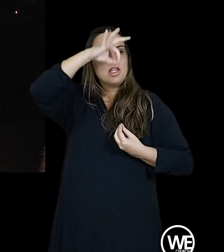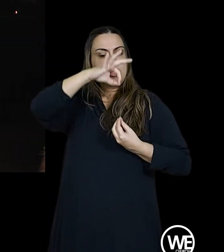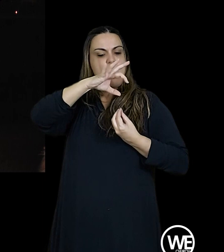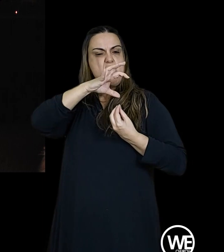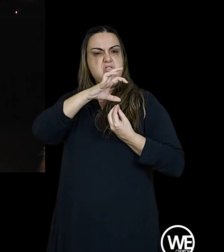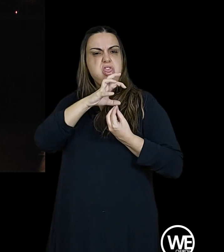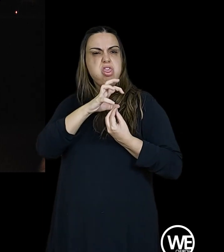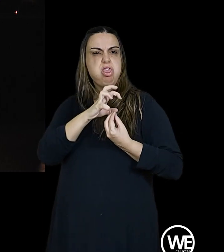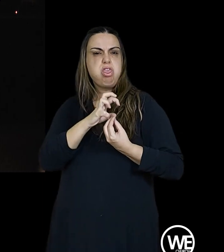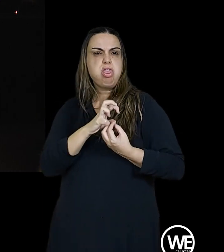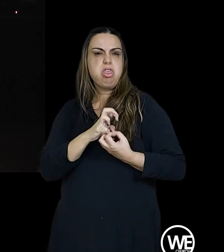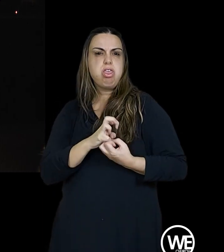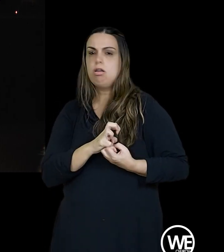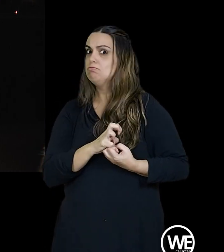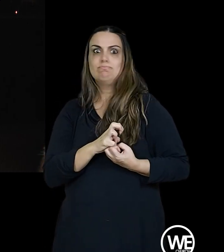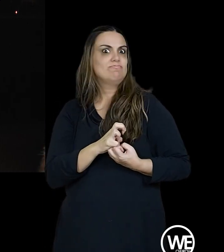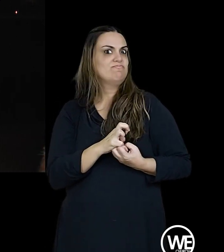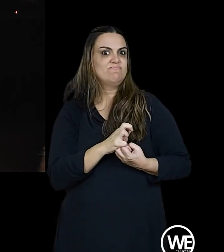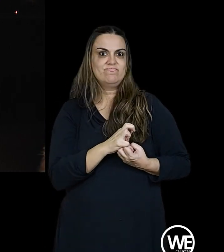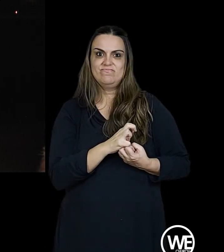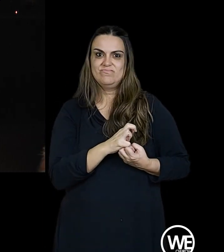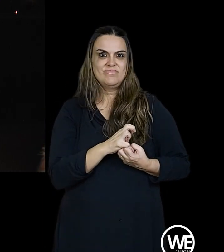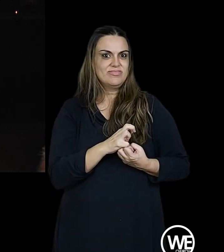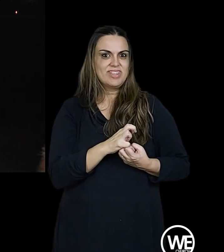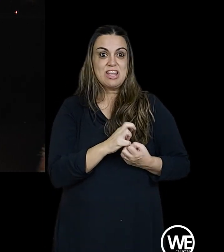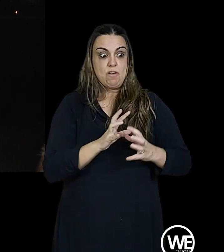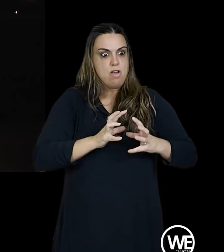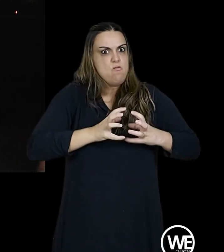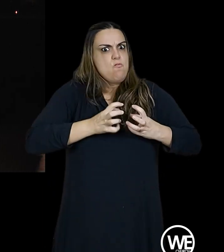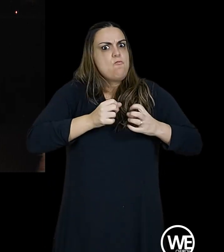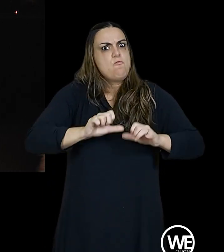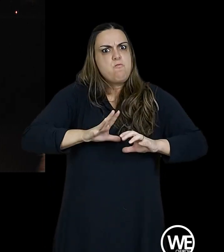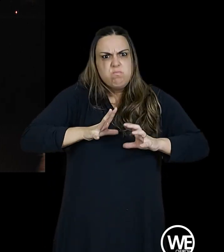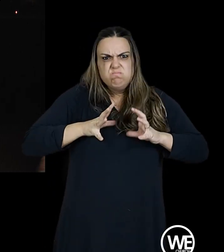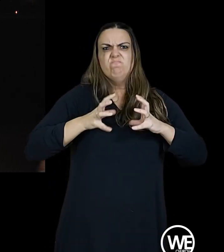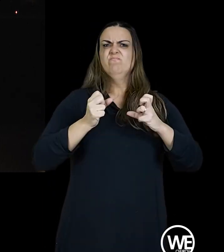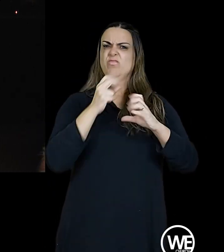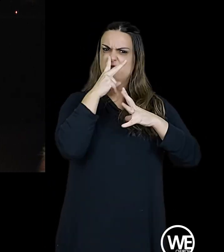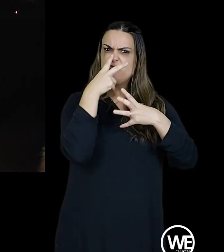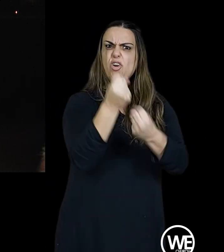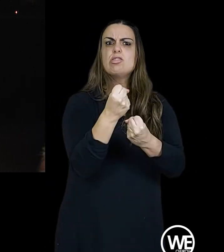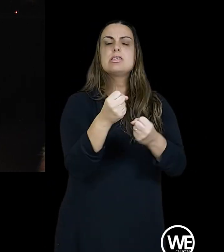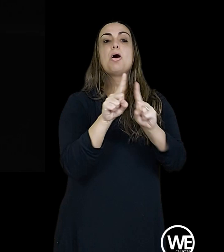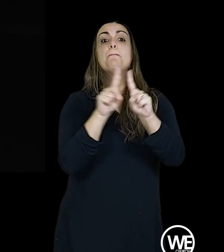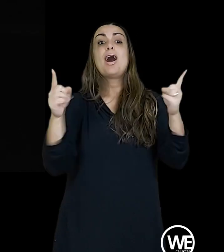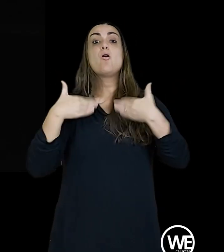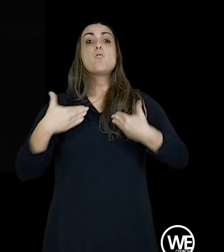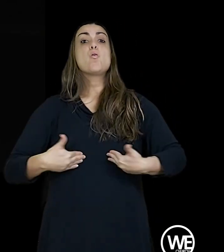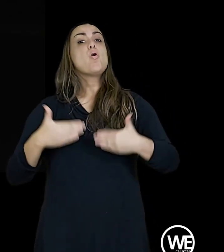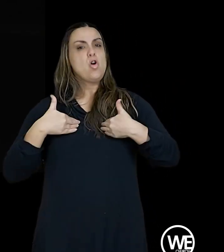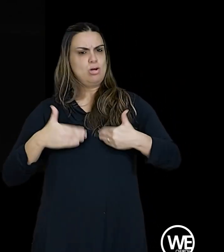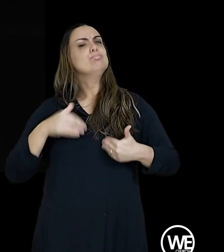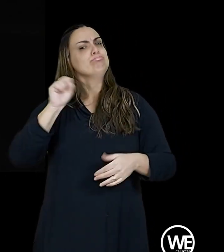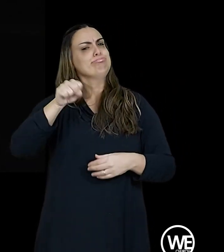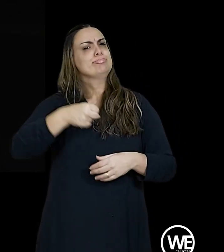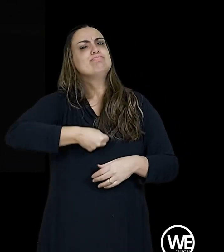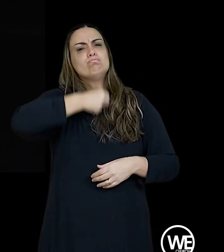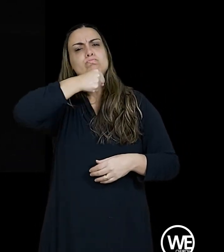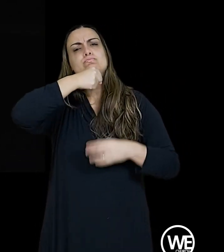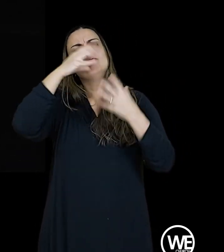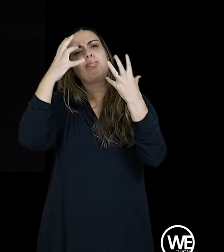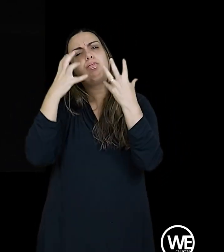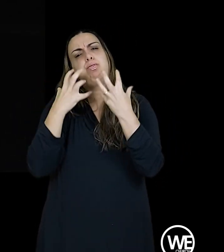renova. O corpo, porém, enfraquece. Esse é um processo natural da vida. Renovar o